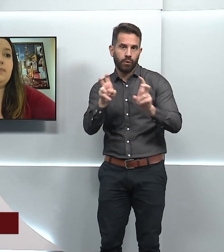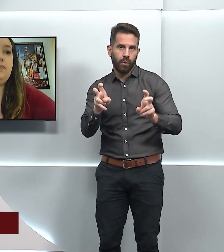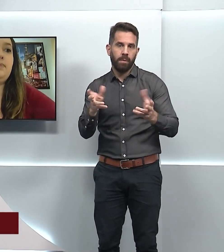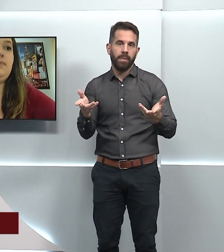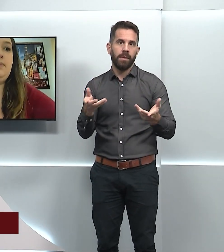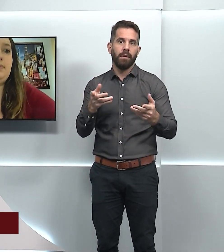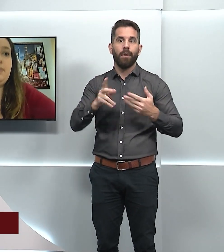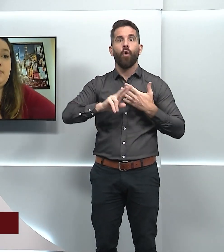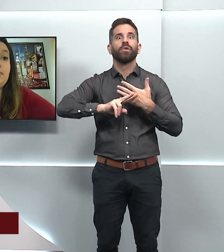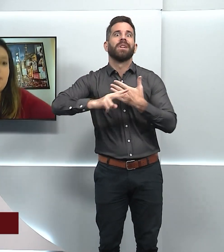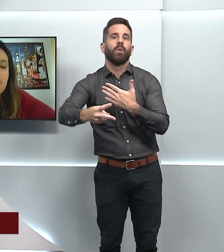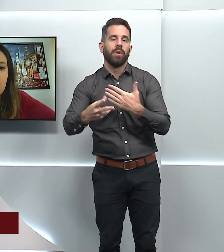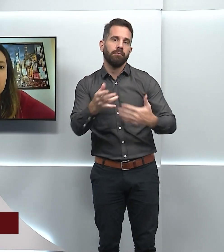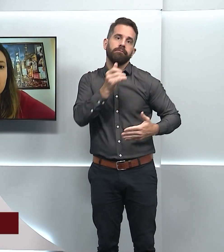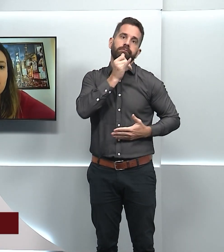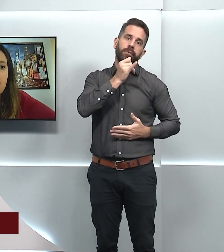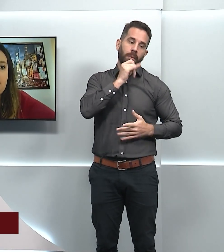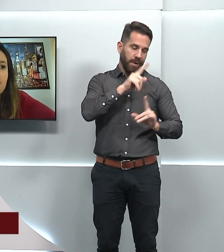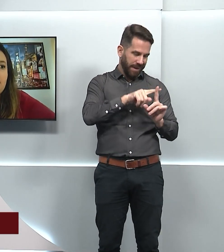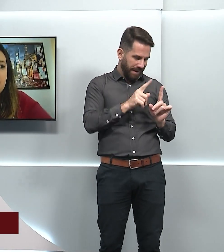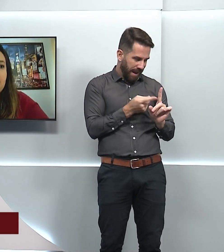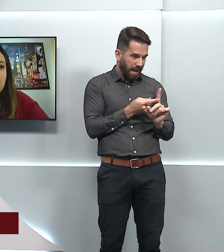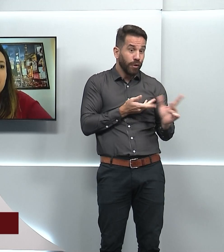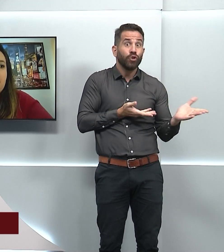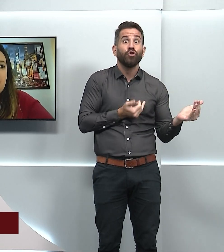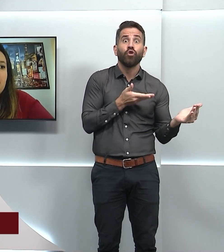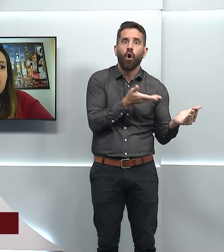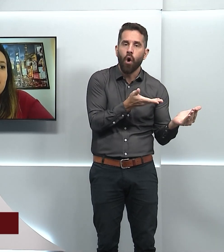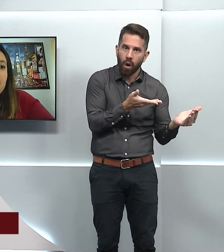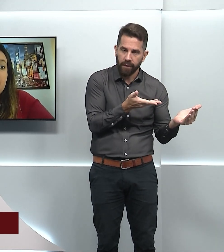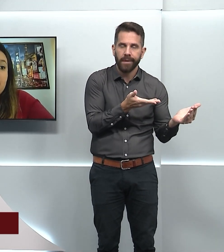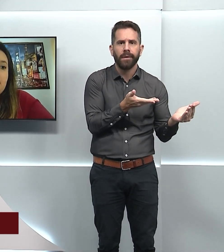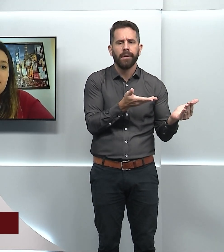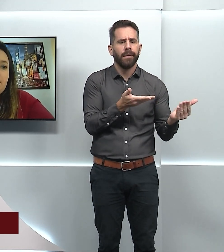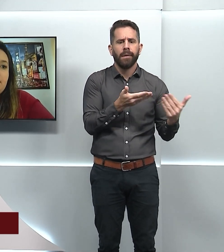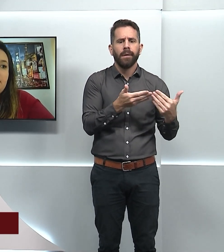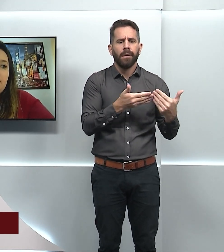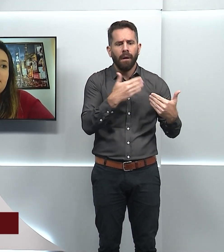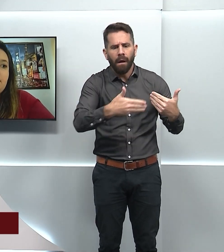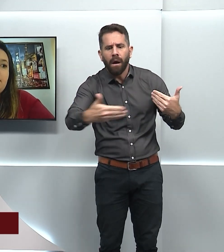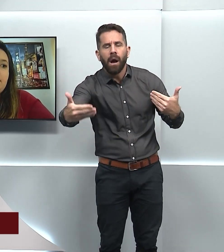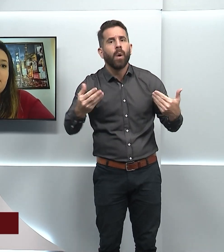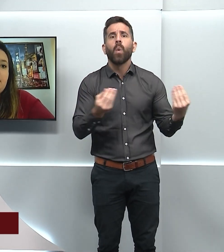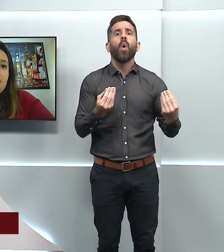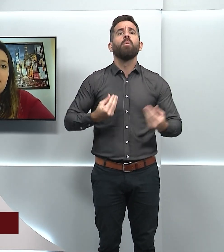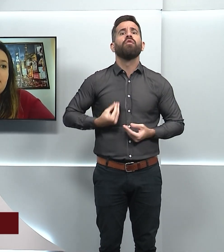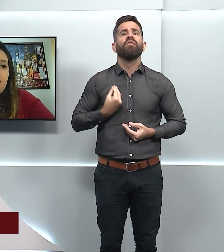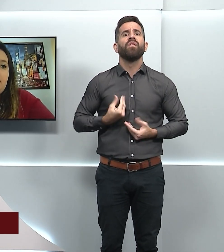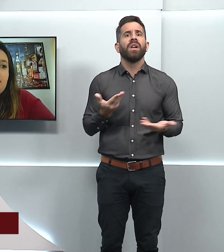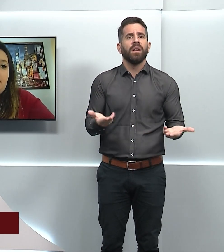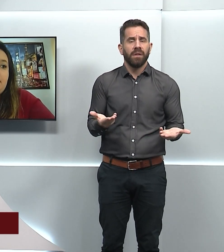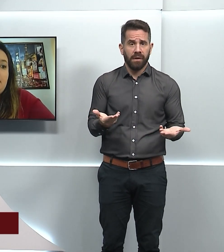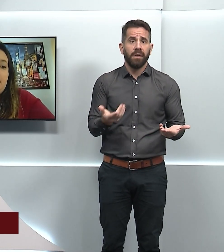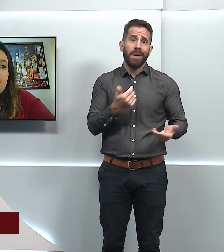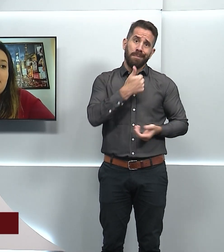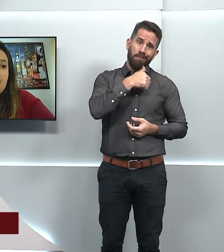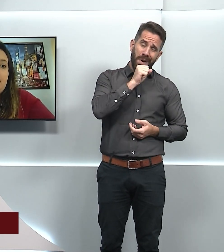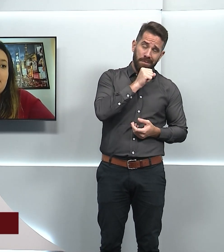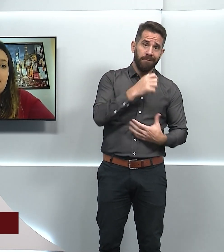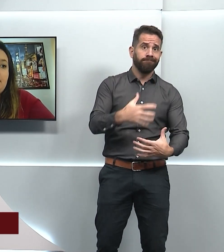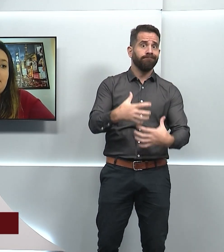A gente falou que aumenta riscos, né, tanto para a mãe quanto para o bebê. São realmente